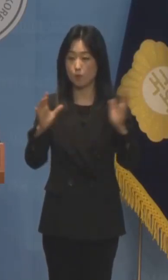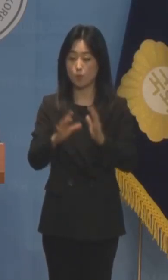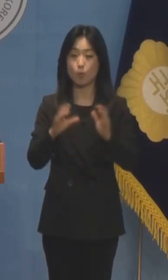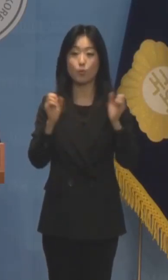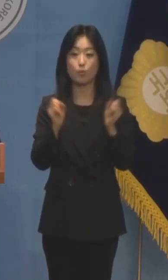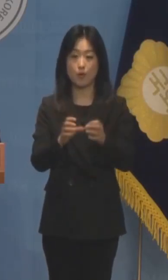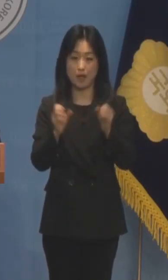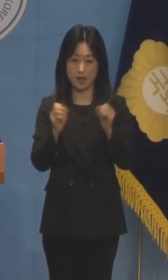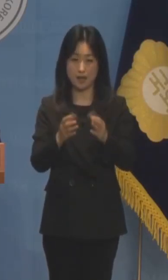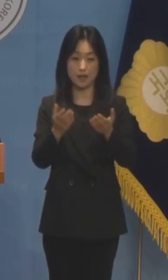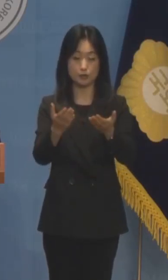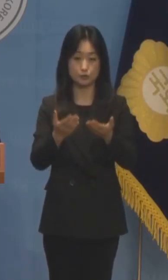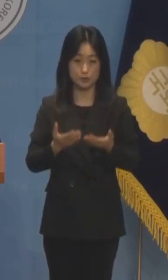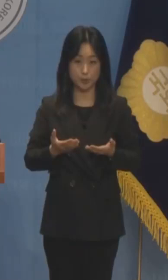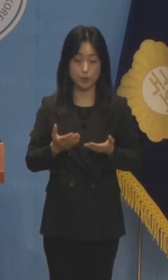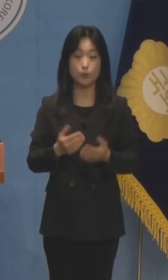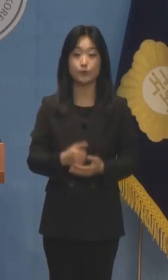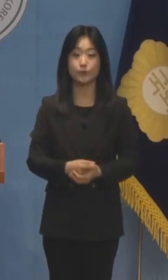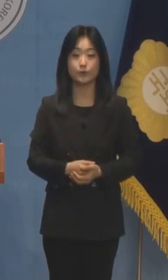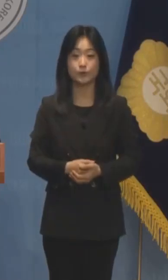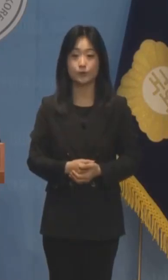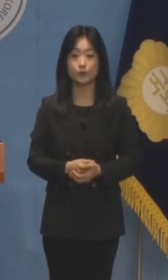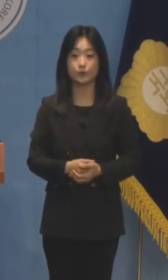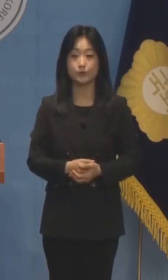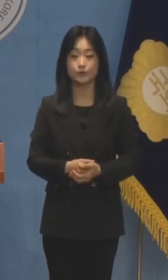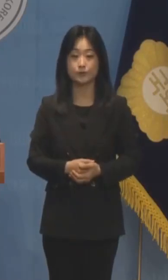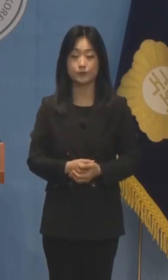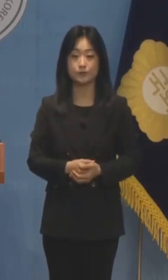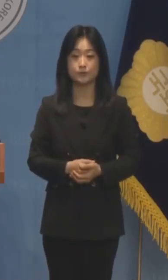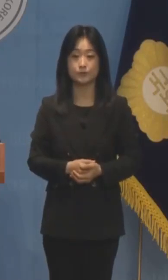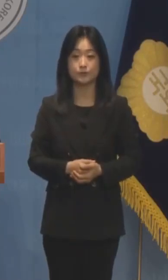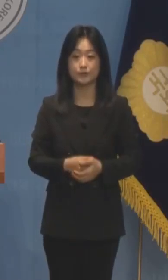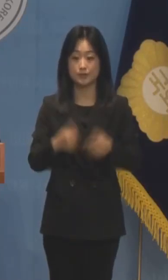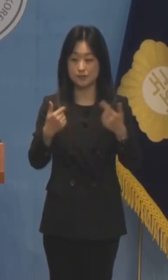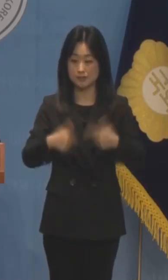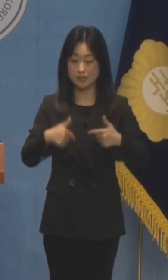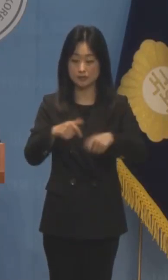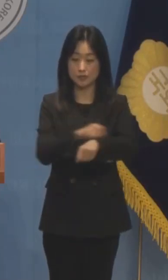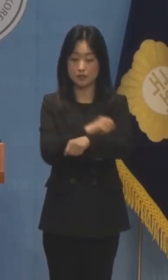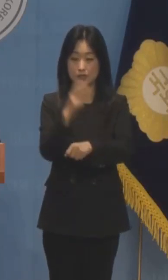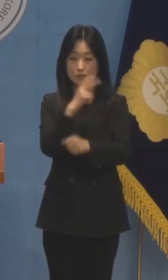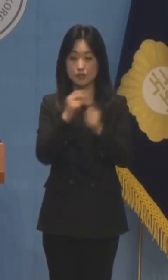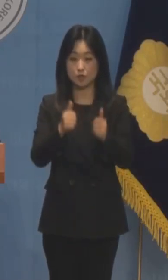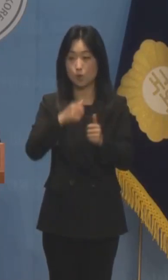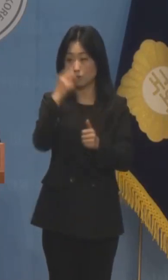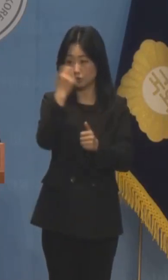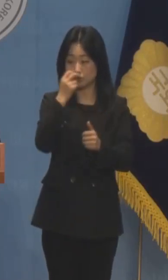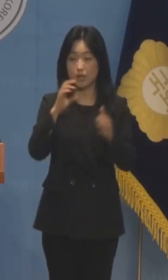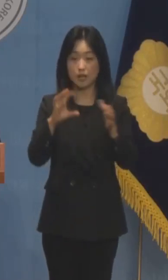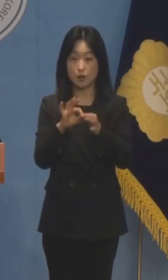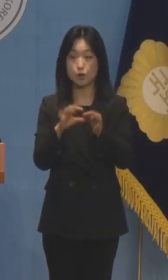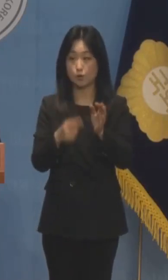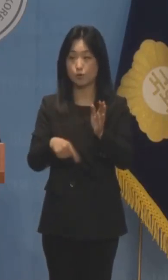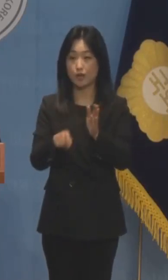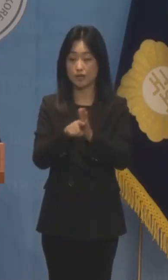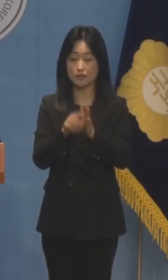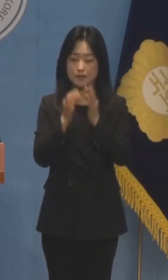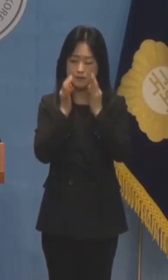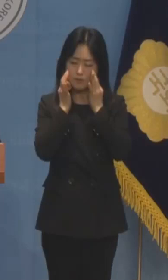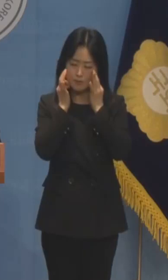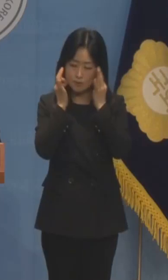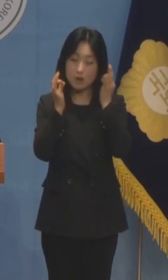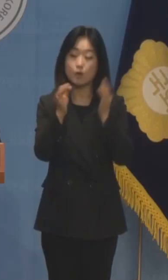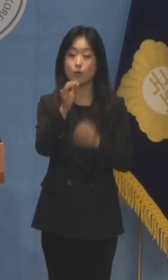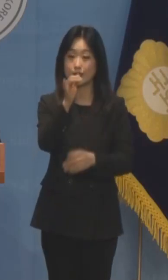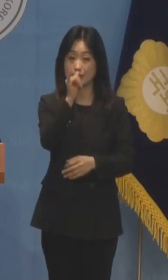공론화시키시고 이것이 본격 상설 특검 수사로 연결시키기 위해서 묻어내를